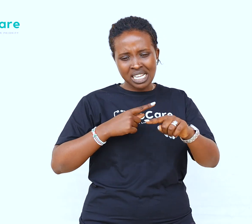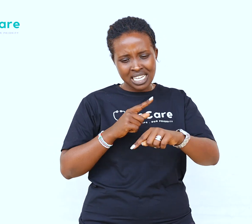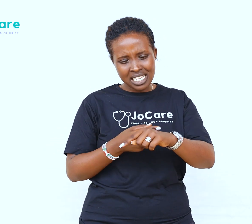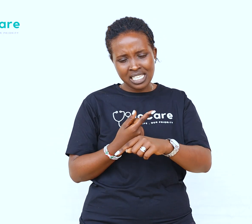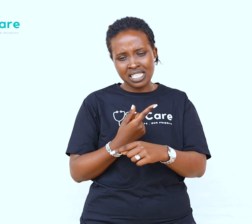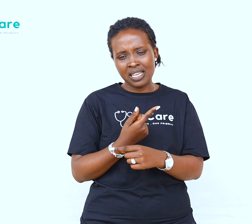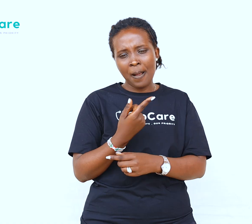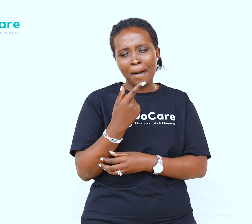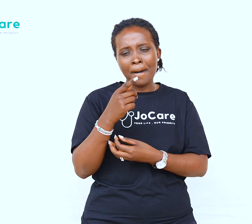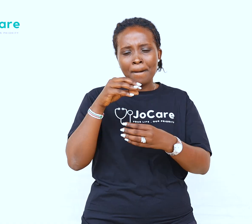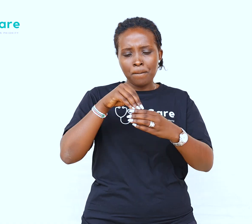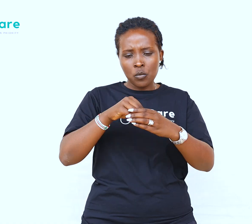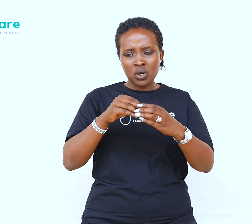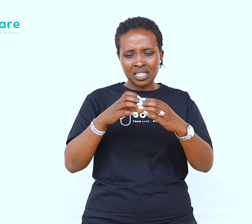muri nyababyeyi hiyubatse